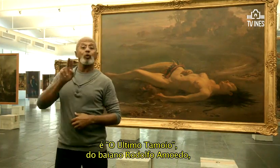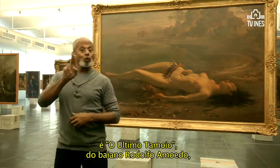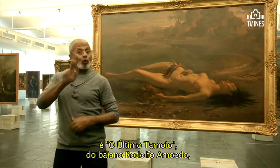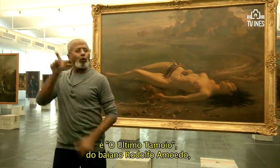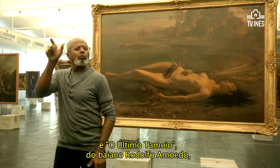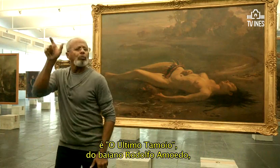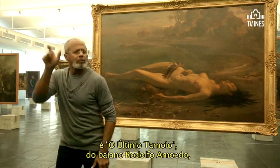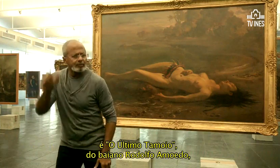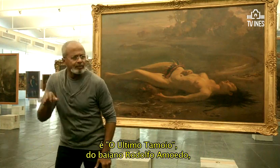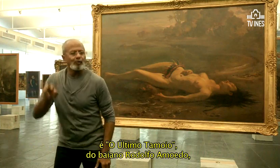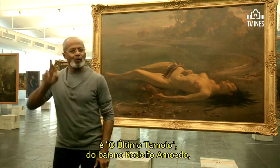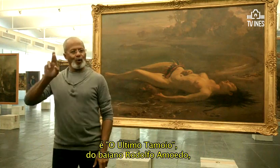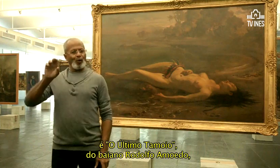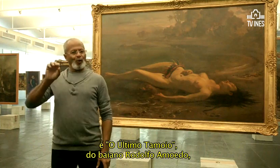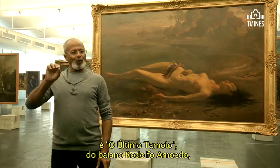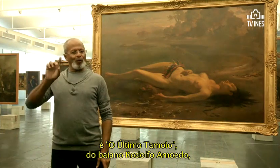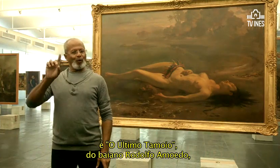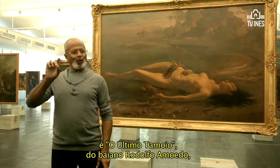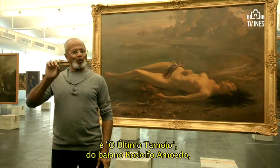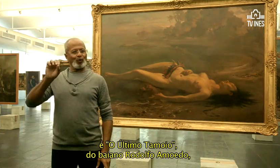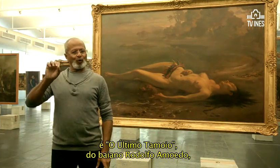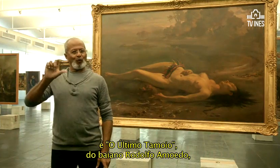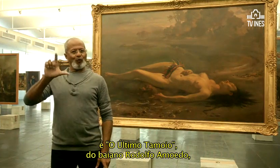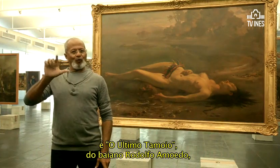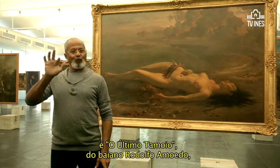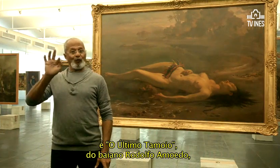do baiano Rodolfo Amoedo.